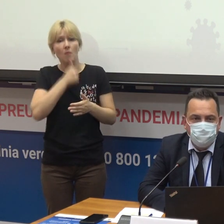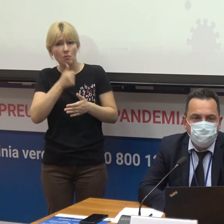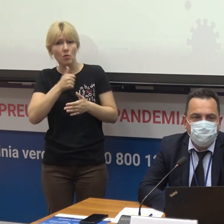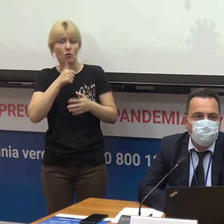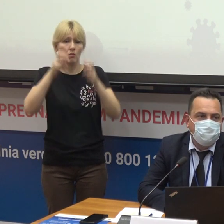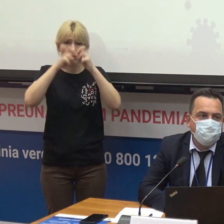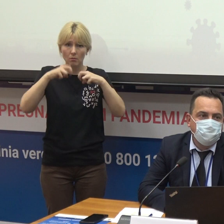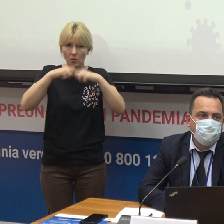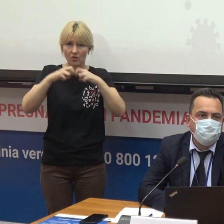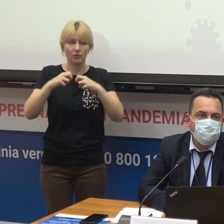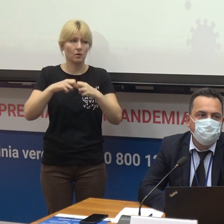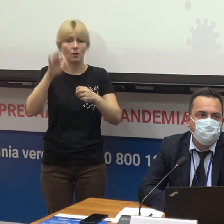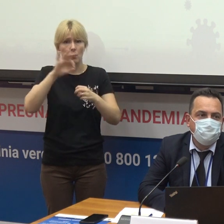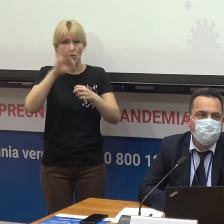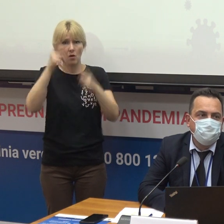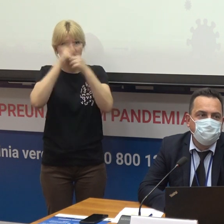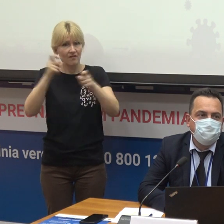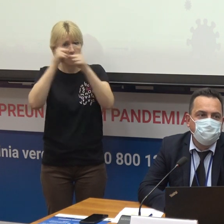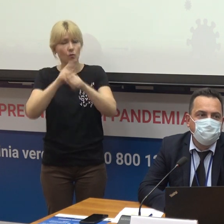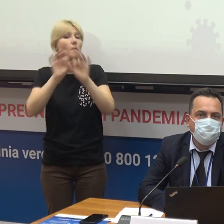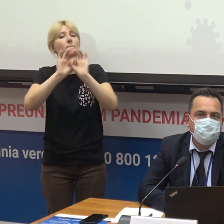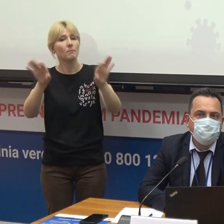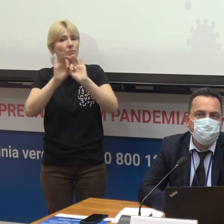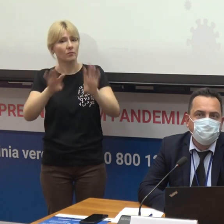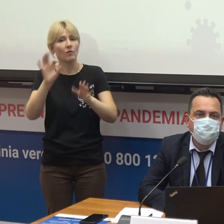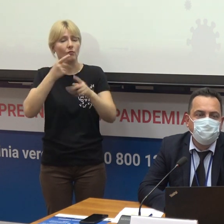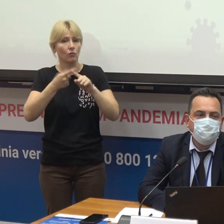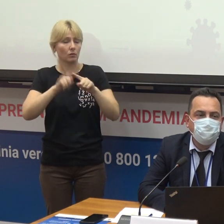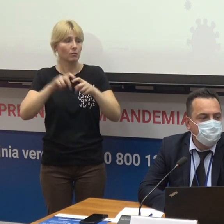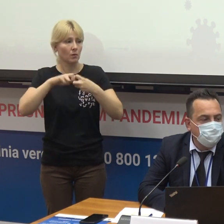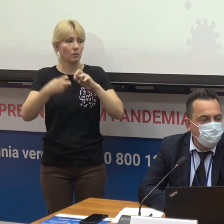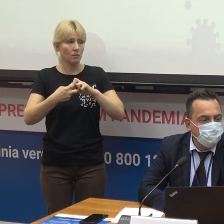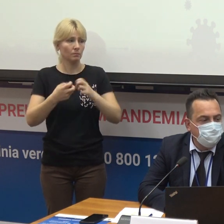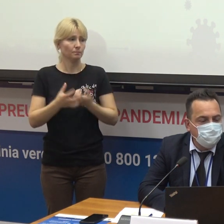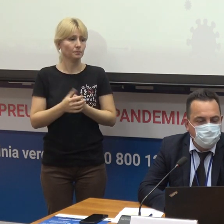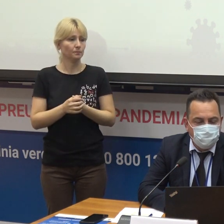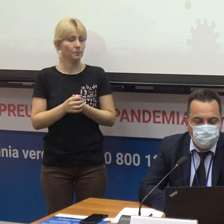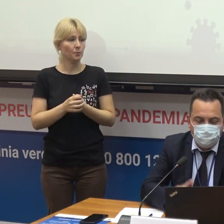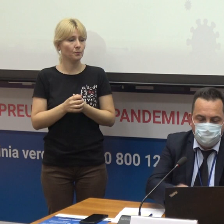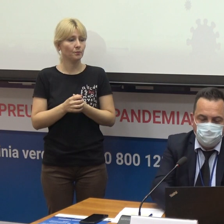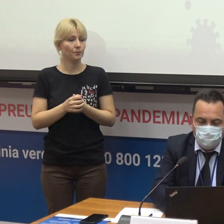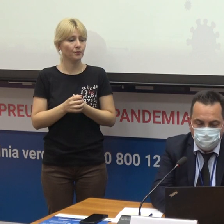materialele informative de explicații în contextul acesta. Oricum,